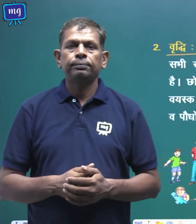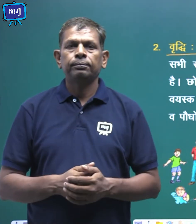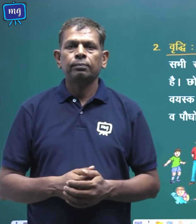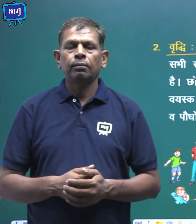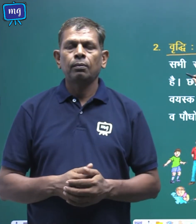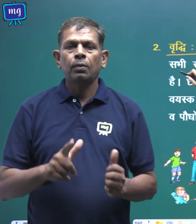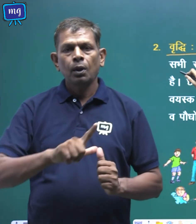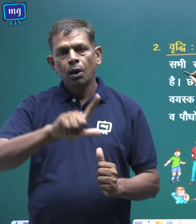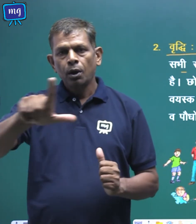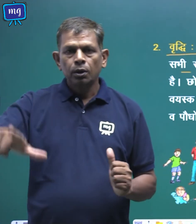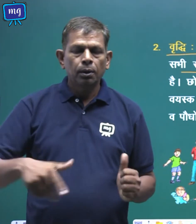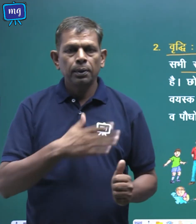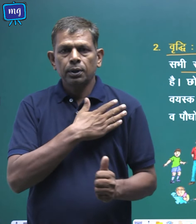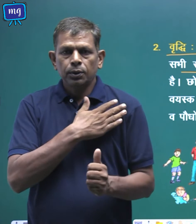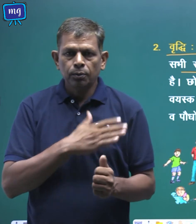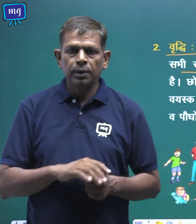सभी सजीवों में